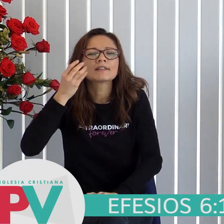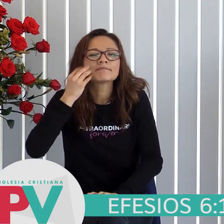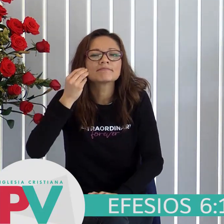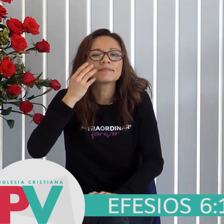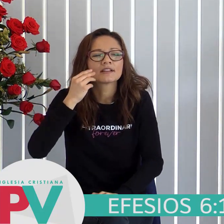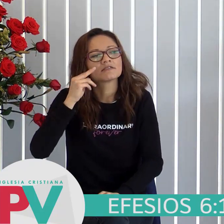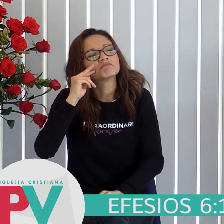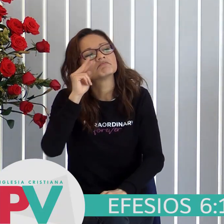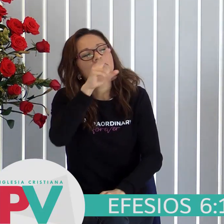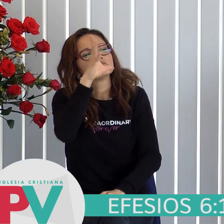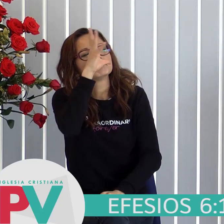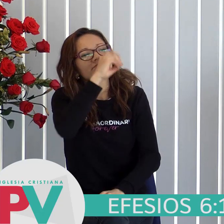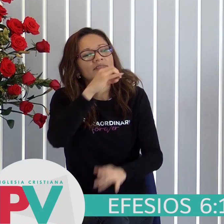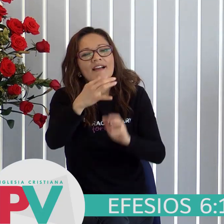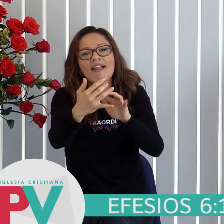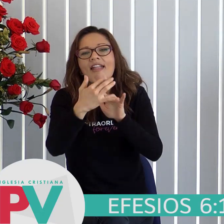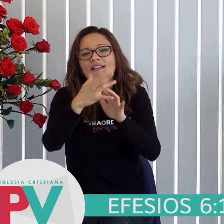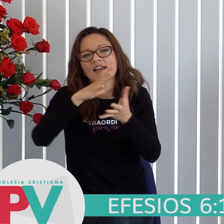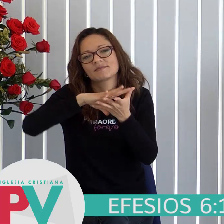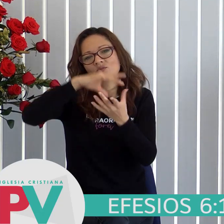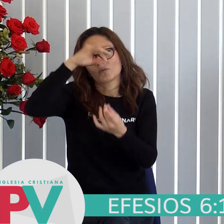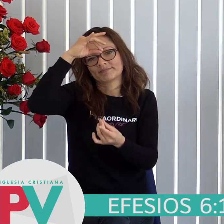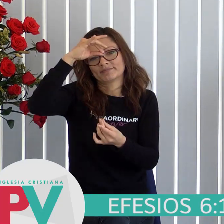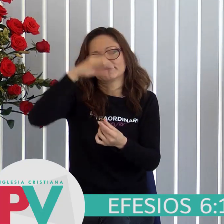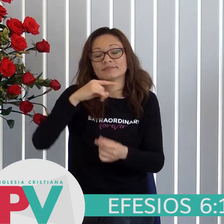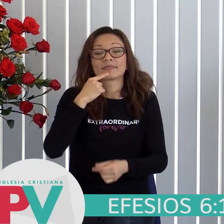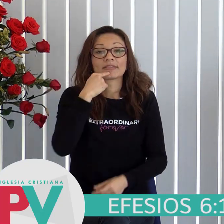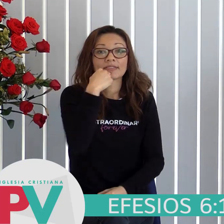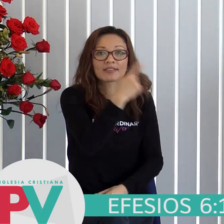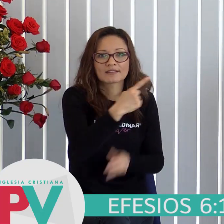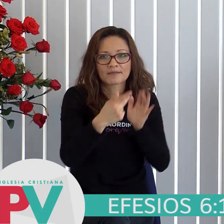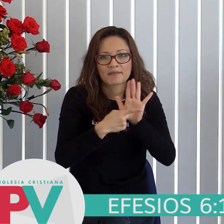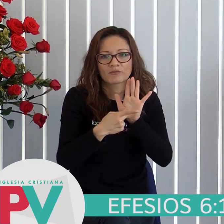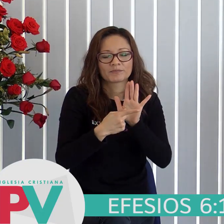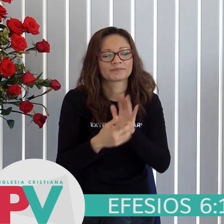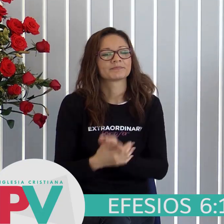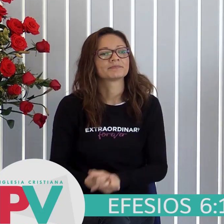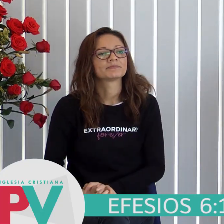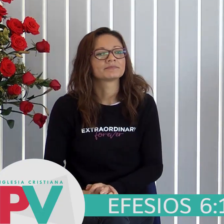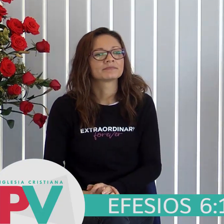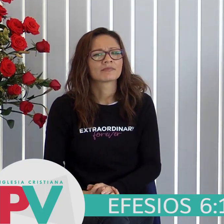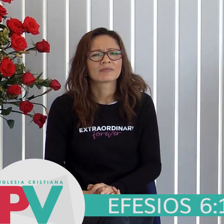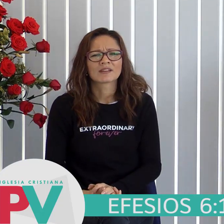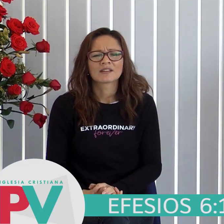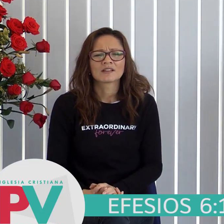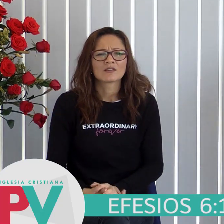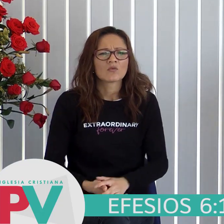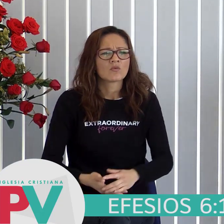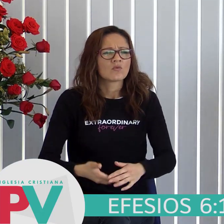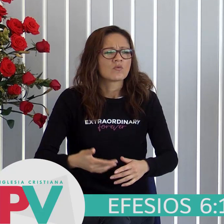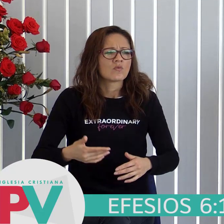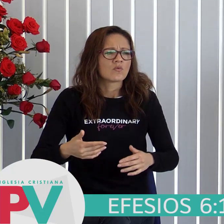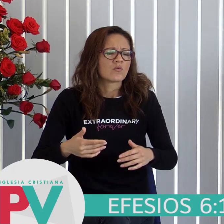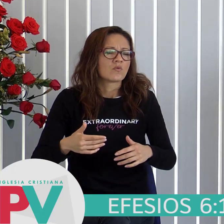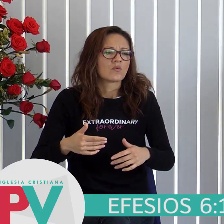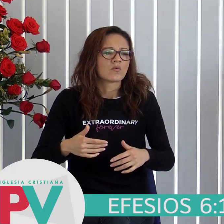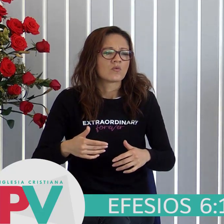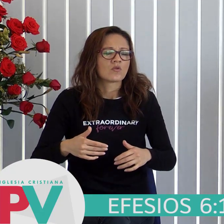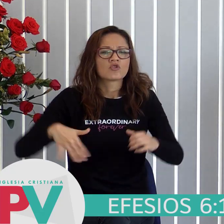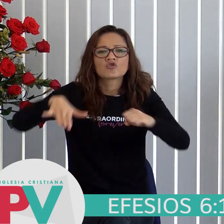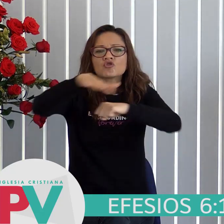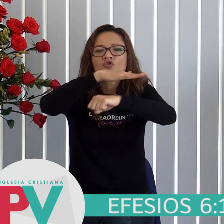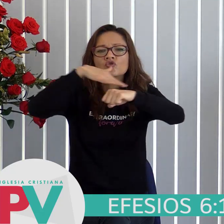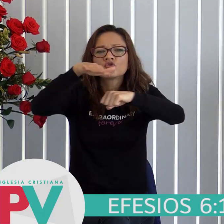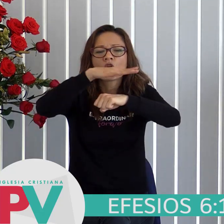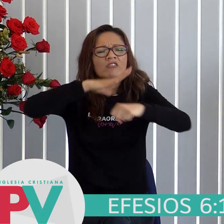de la guerra espiritual. Dice, sobre todo, yo no sé cómo dicen otras versiones actuales.